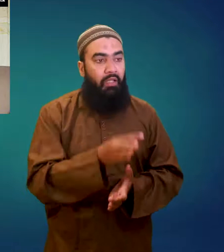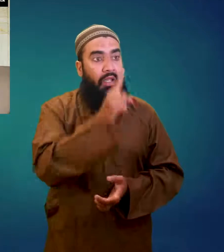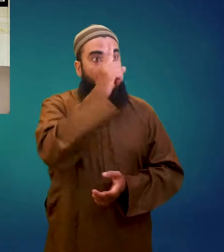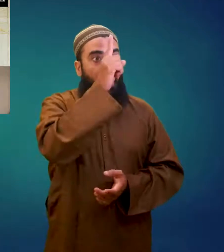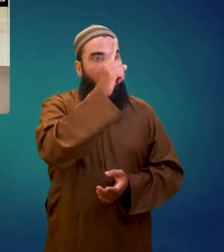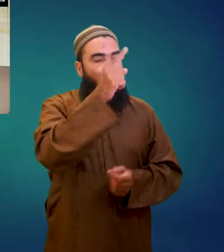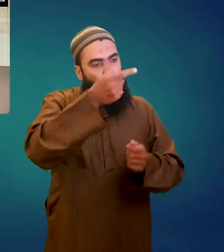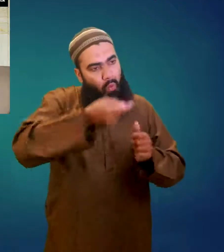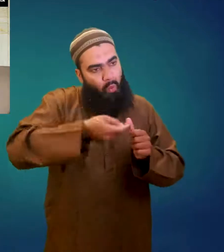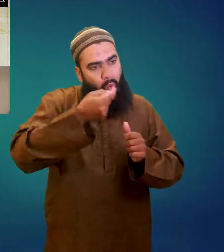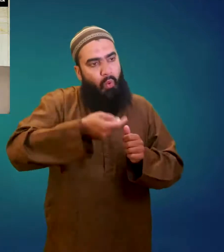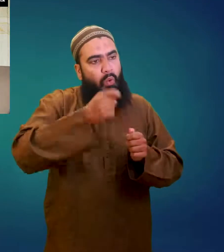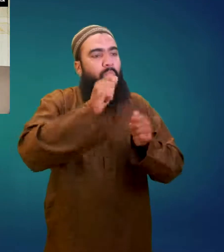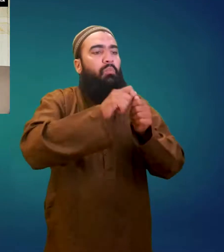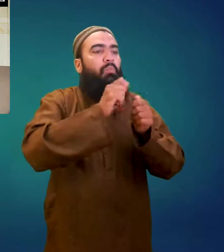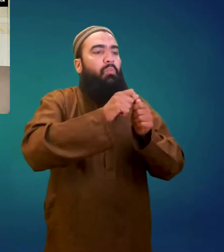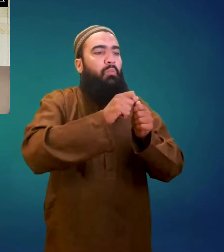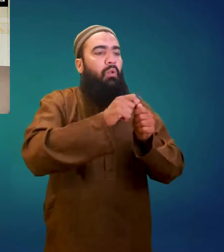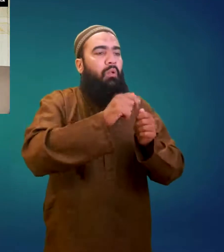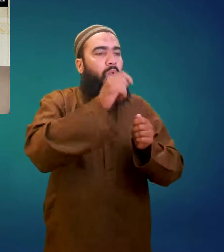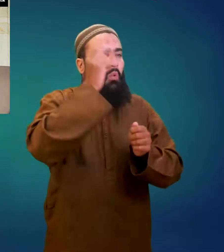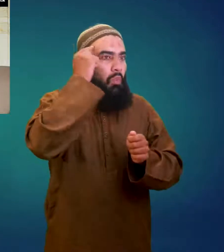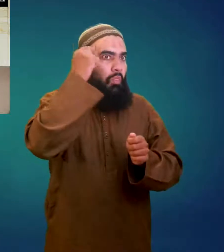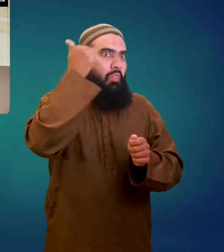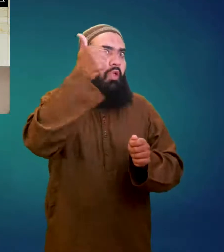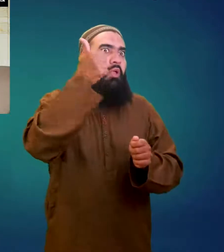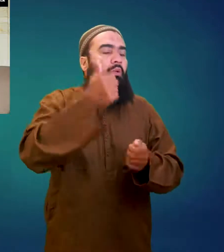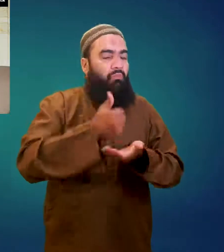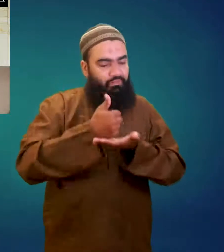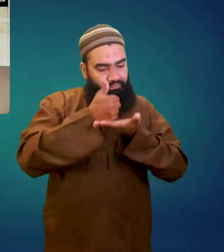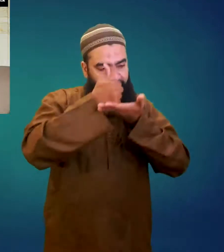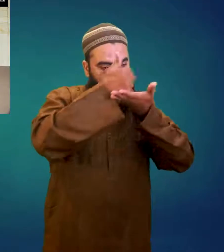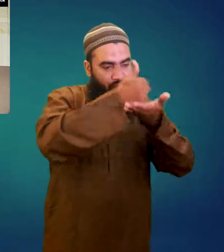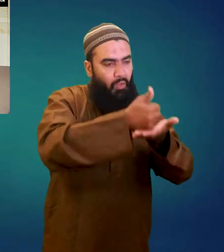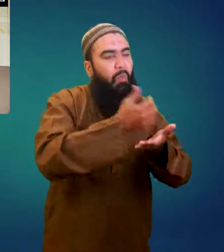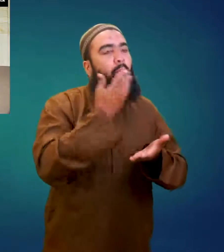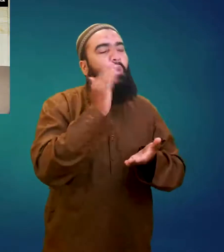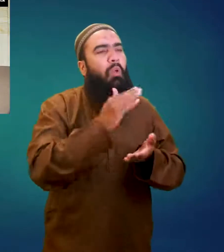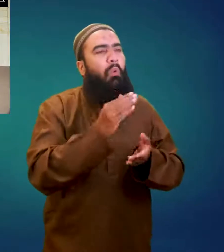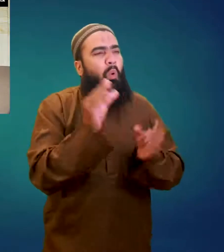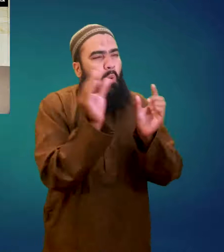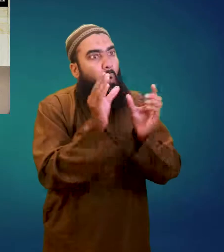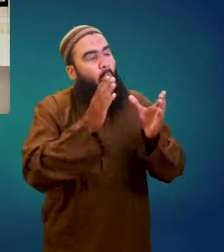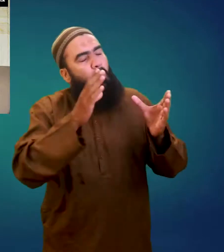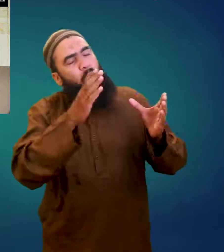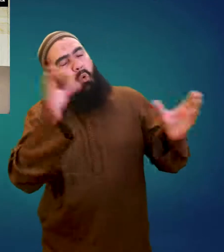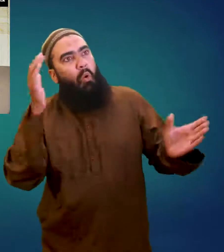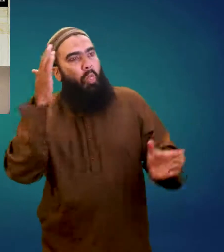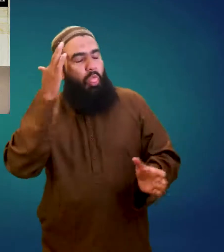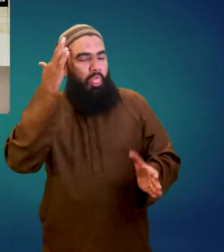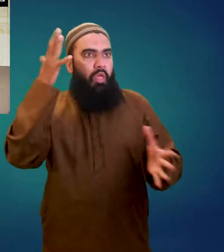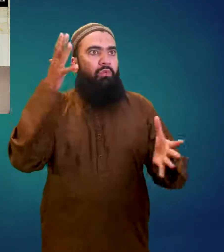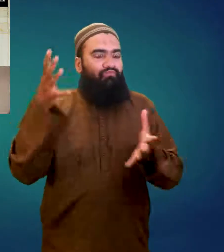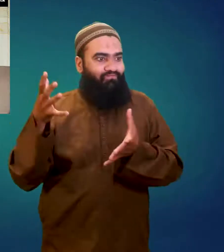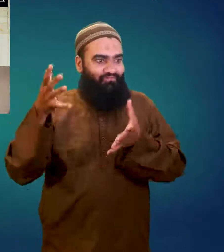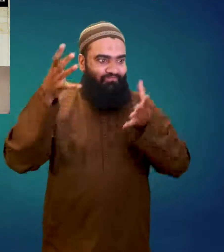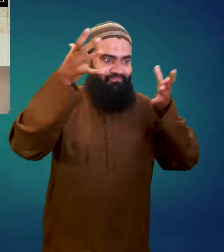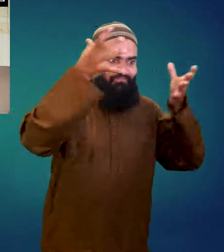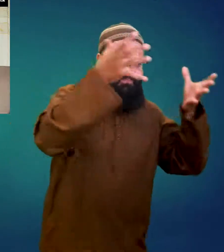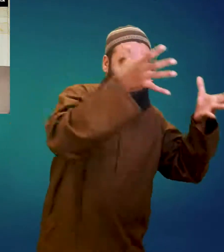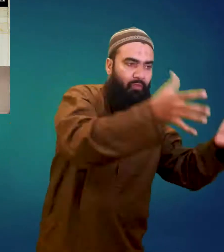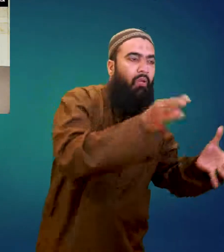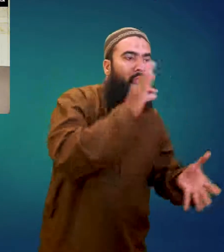جائے کہ اللہ نے آپ صلی اللہ علیہ وسلم کو امور غیب کا بہت بڑا علم عطا فرمایا